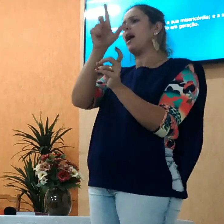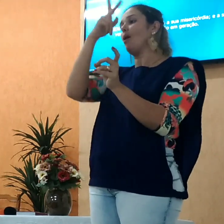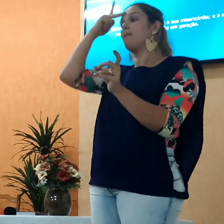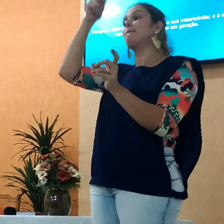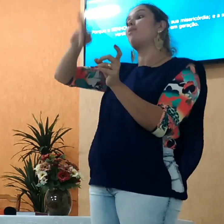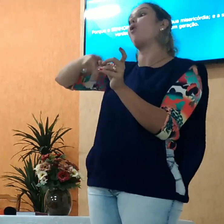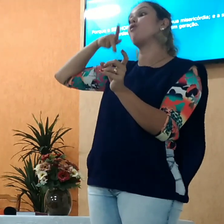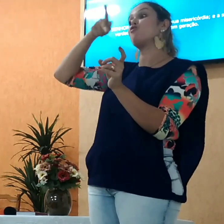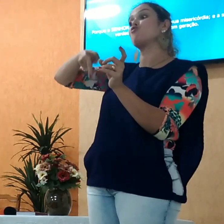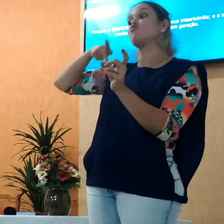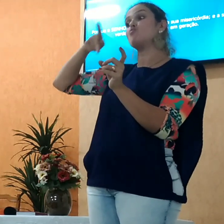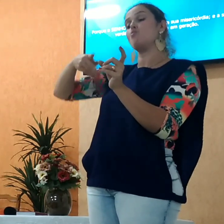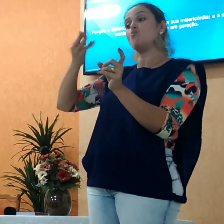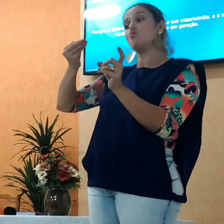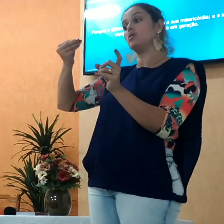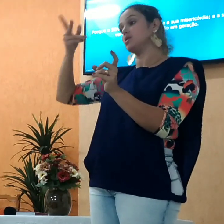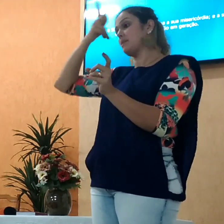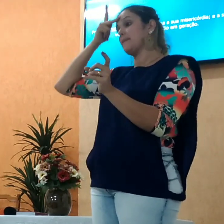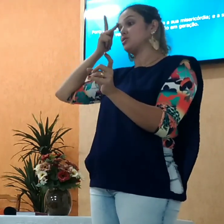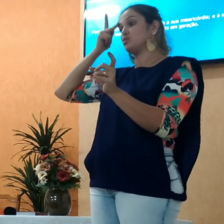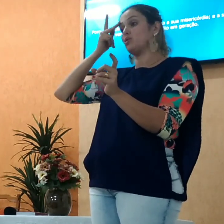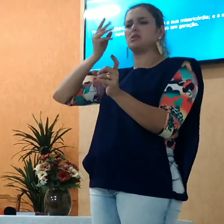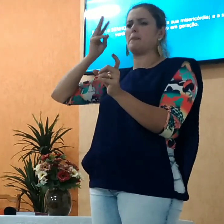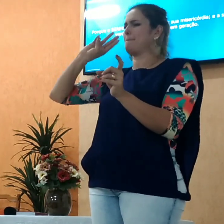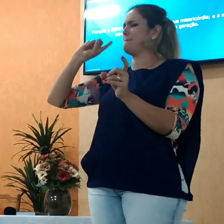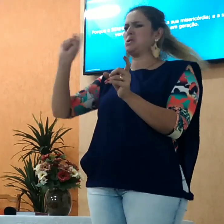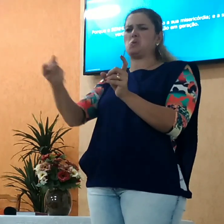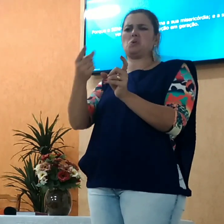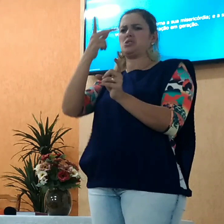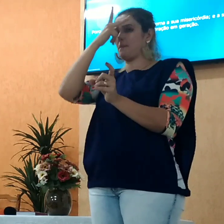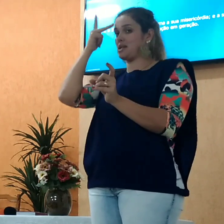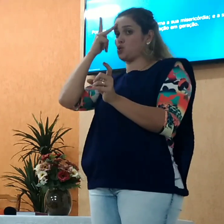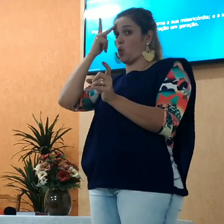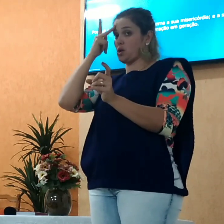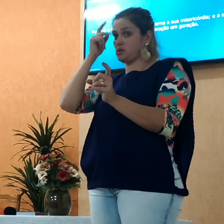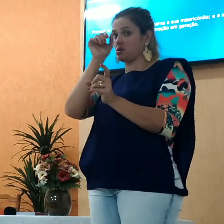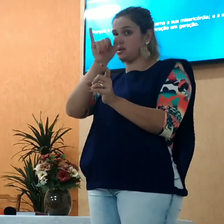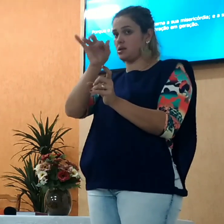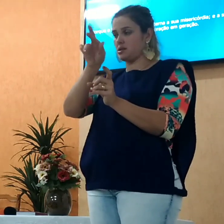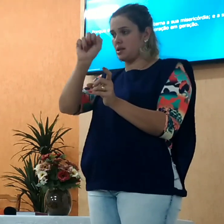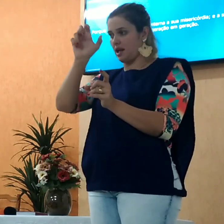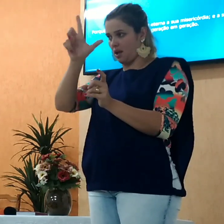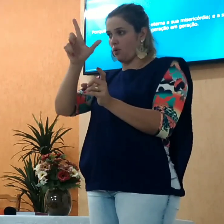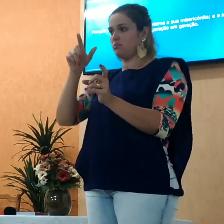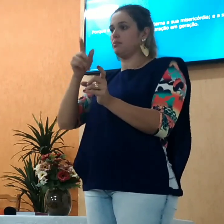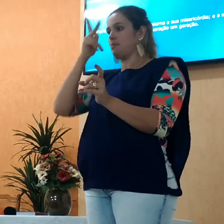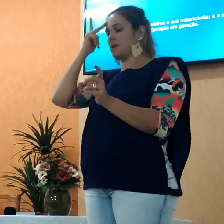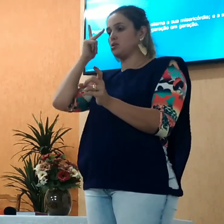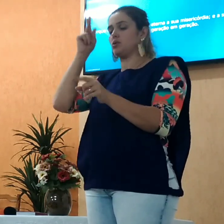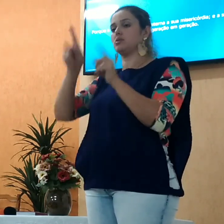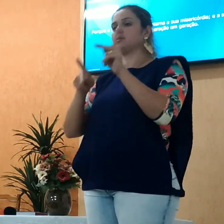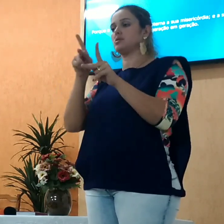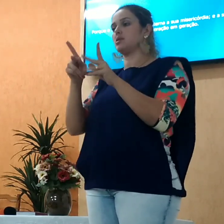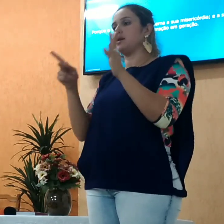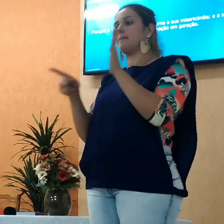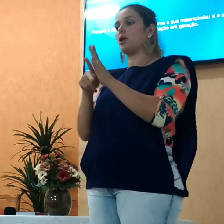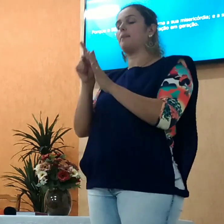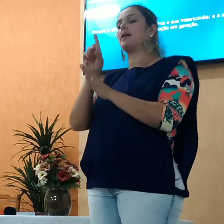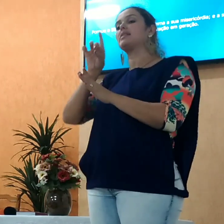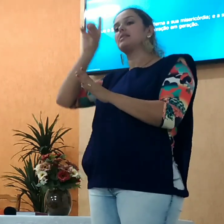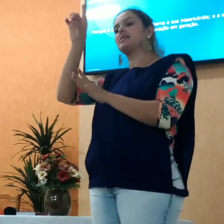de 1 milhão de pessoas, mas ele não tinha uma pátria, e agora o Senhor está estabelecendo para ele, dando para ele